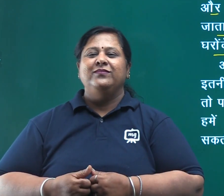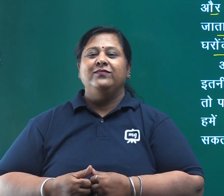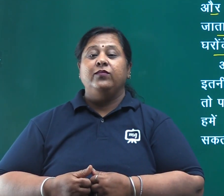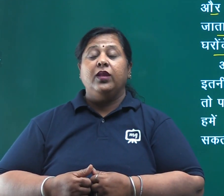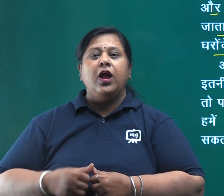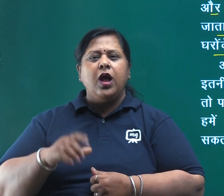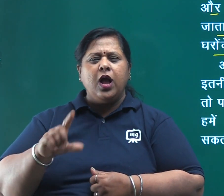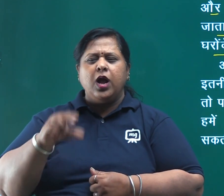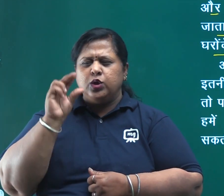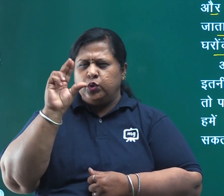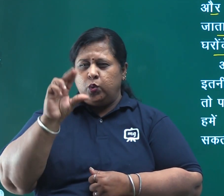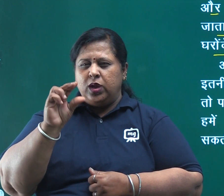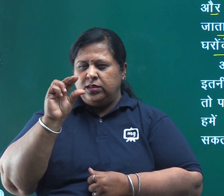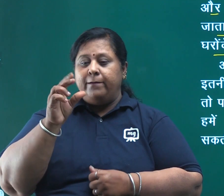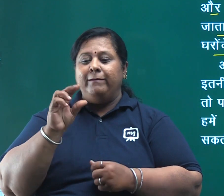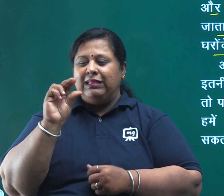अगर छोटा सा पत्थर